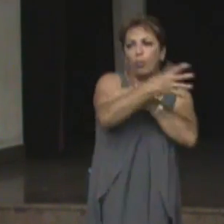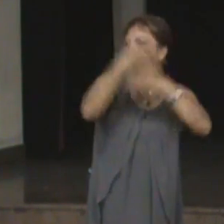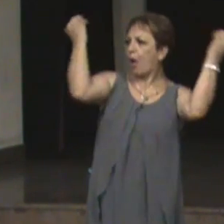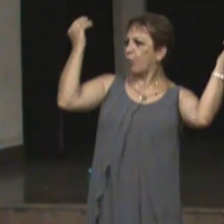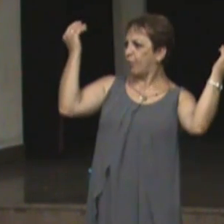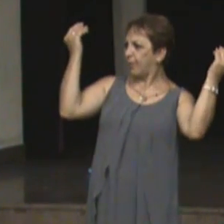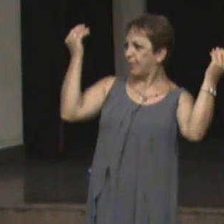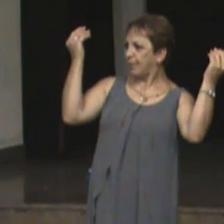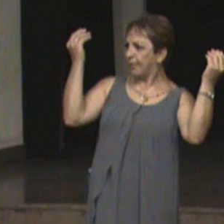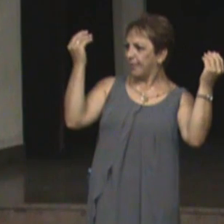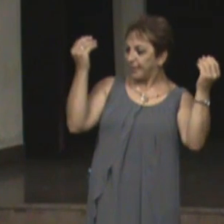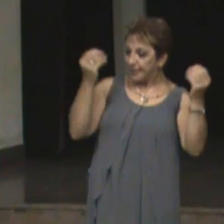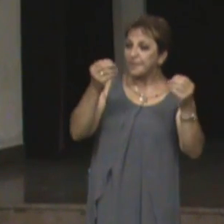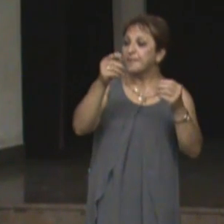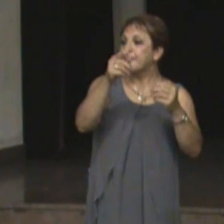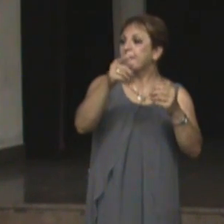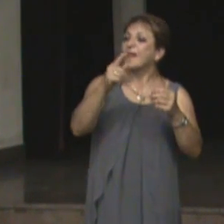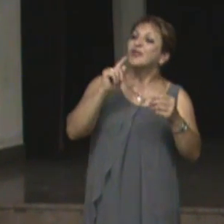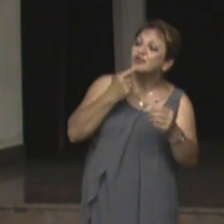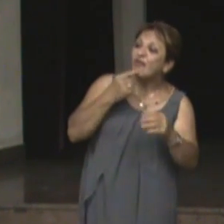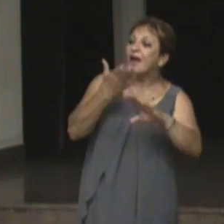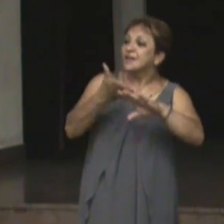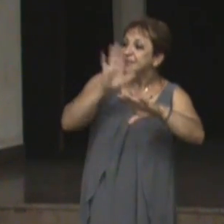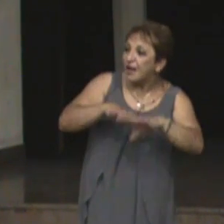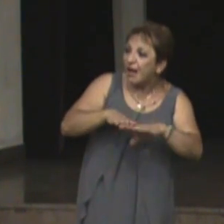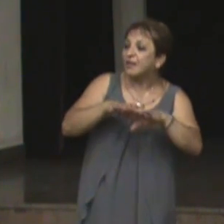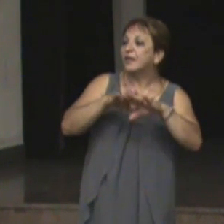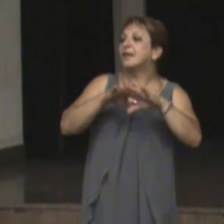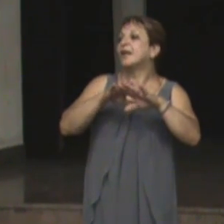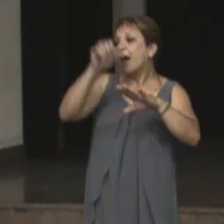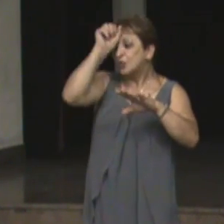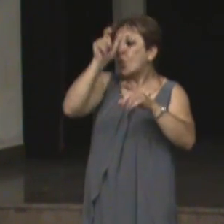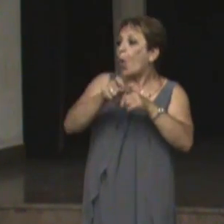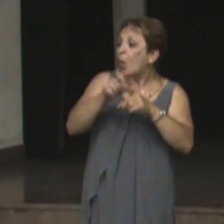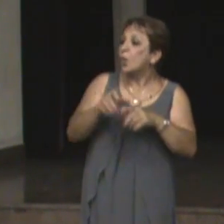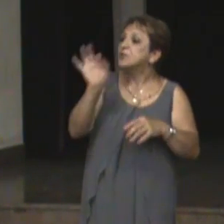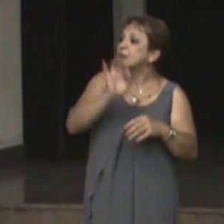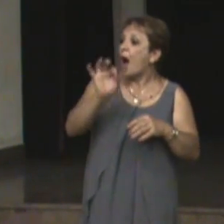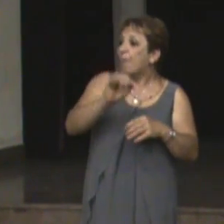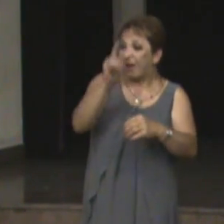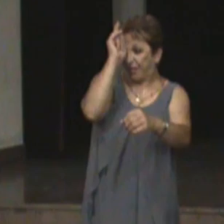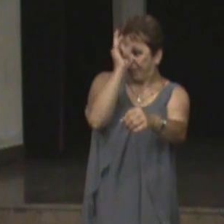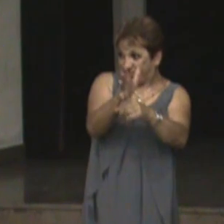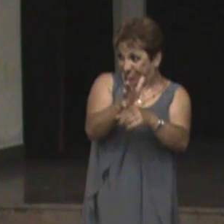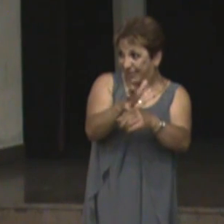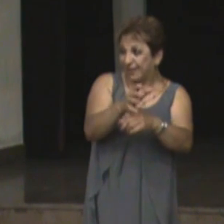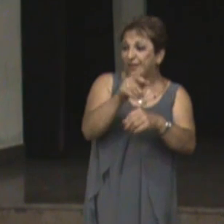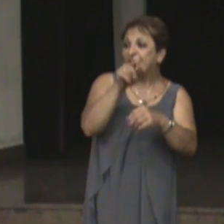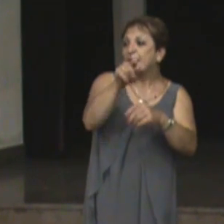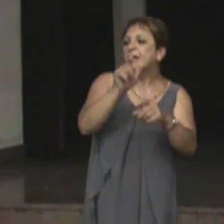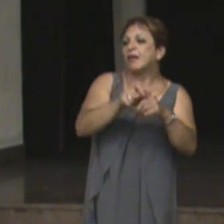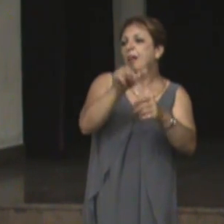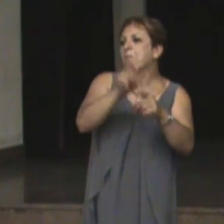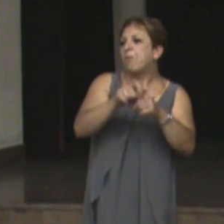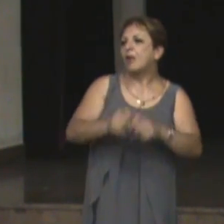համար։ Եվ երբ նեղության և Աստծո խոսքի համար հալածանքների ենթարկվի, իսկ